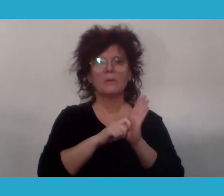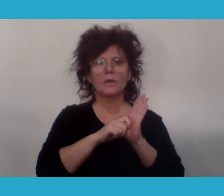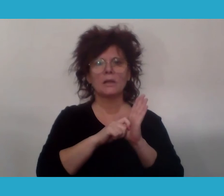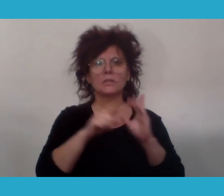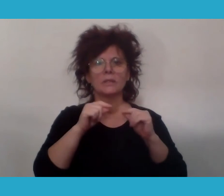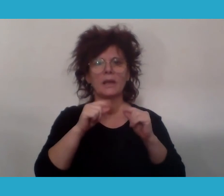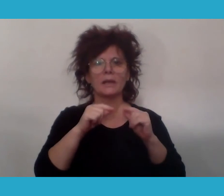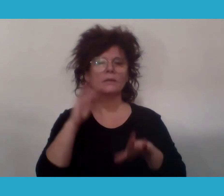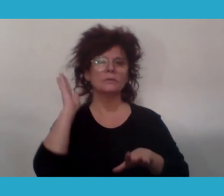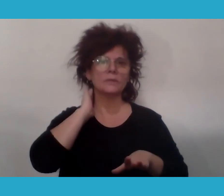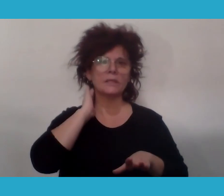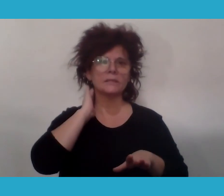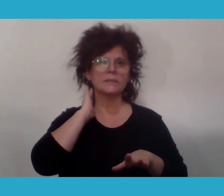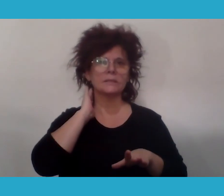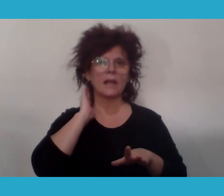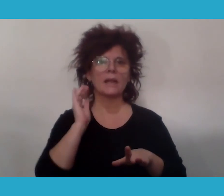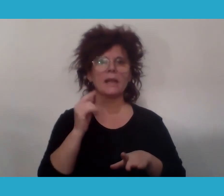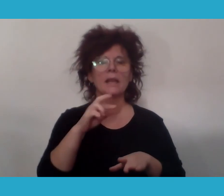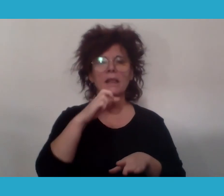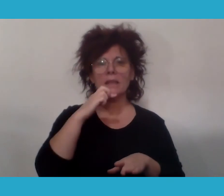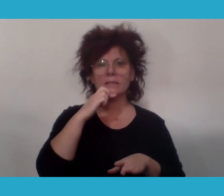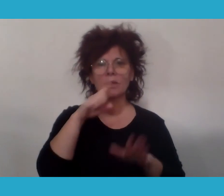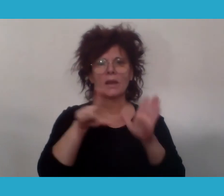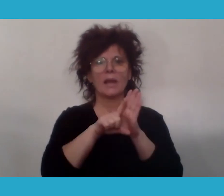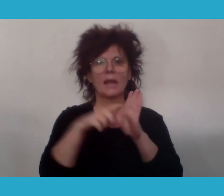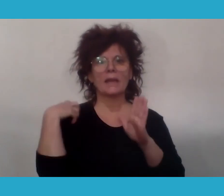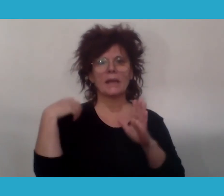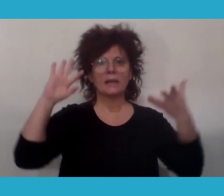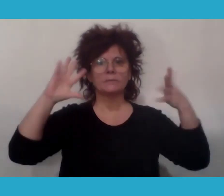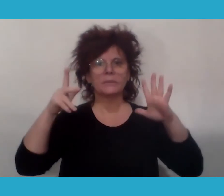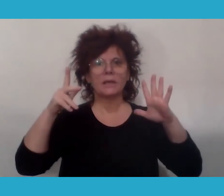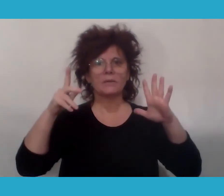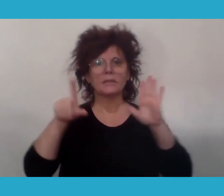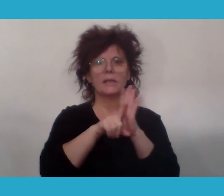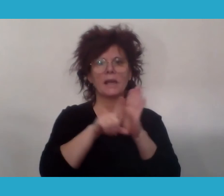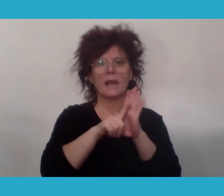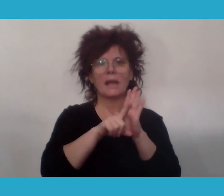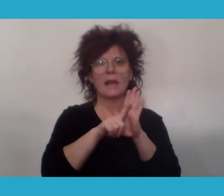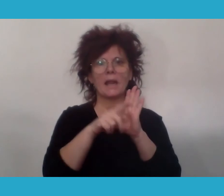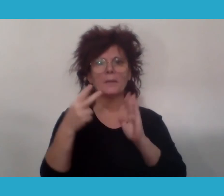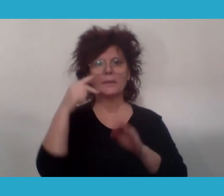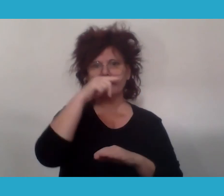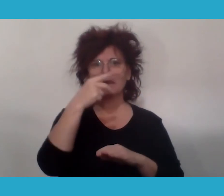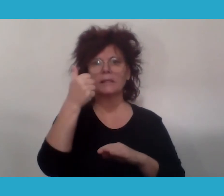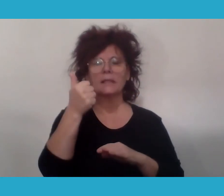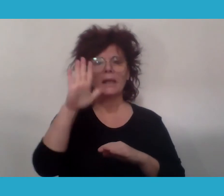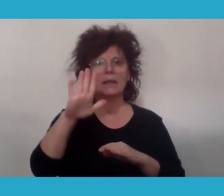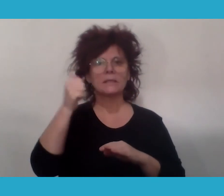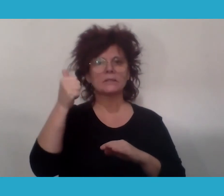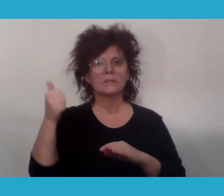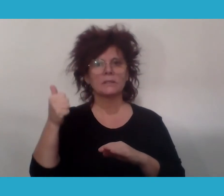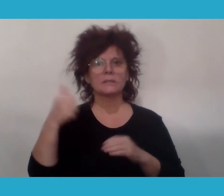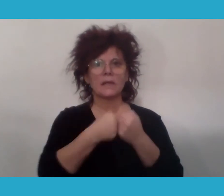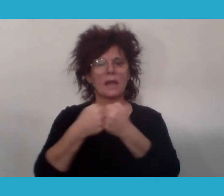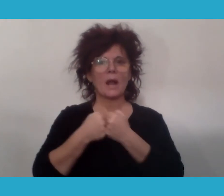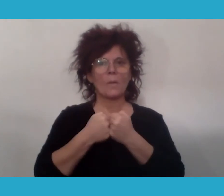artículo 16 y 19 de la Ley General del Ambiente y la Ley 27.566, Acuerdo de Escazú.